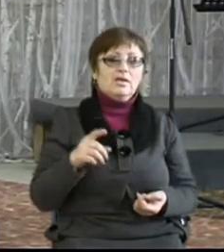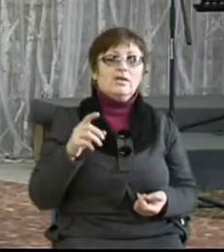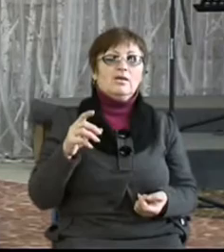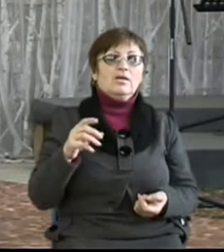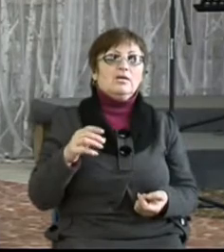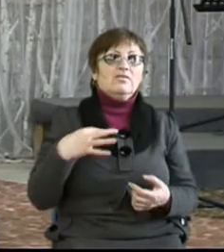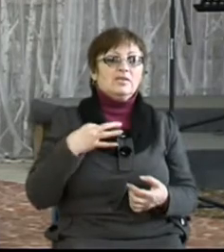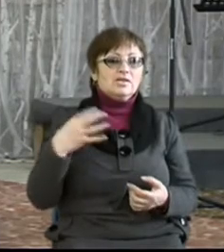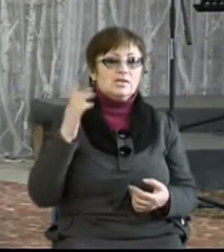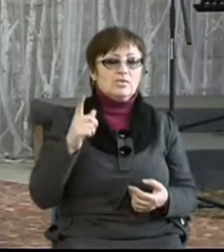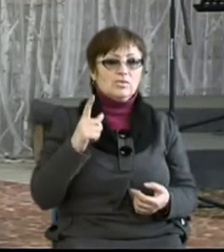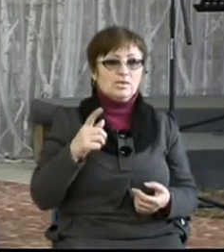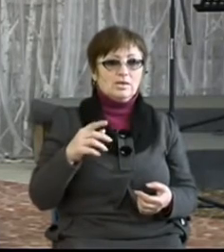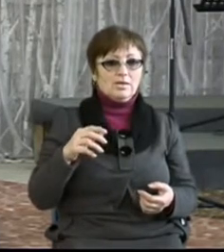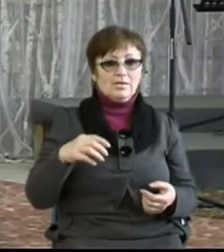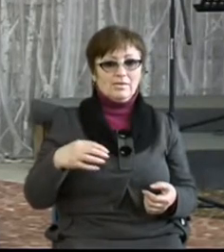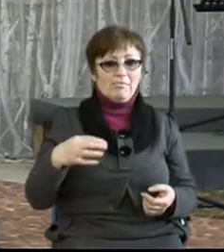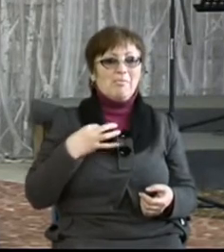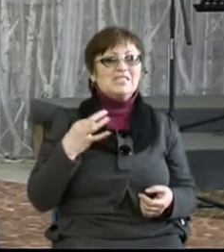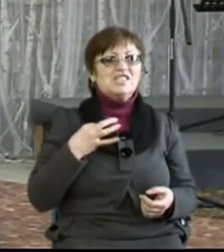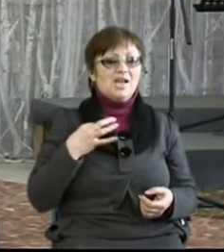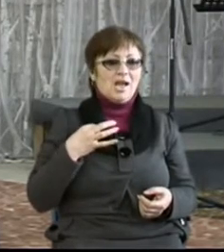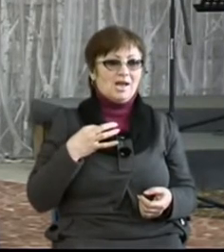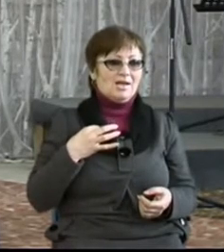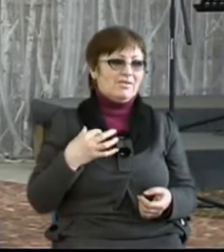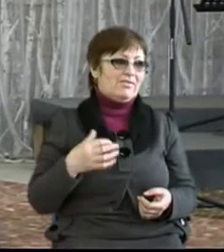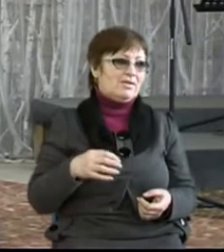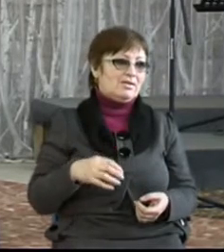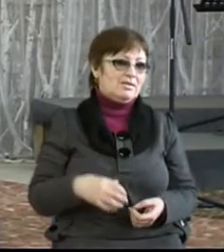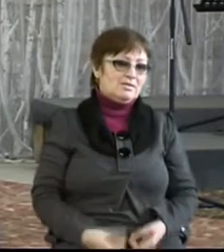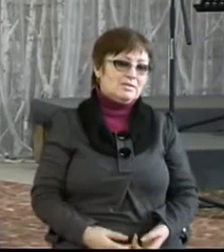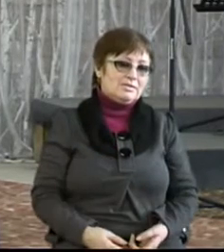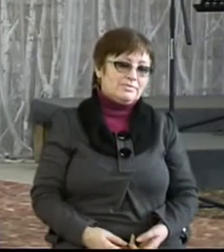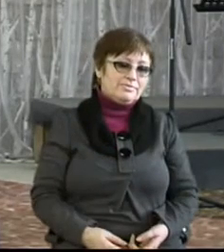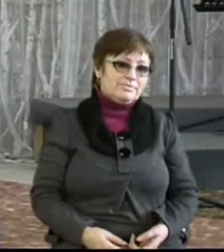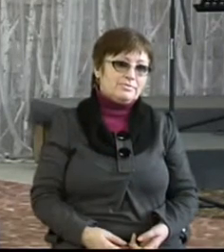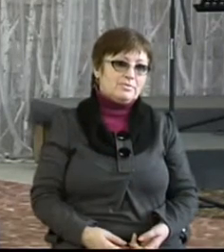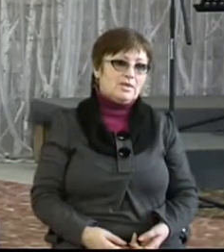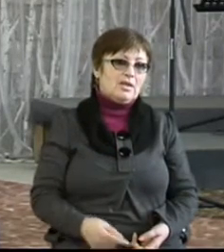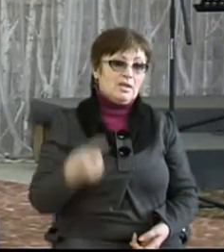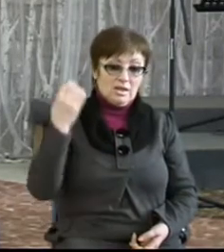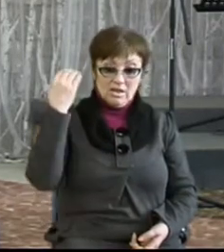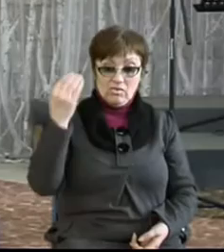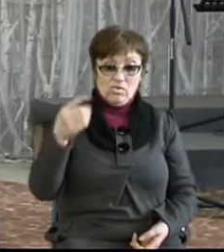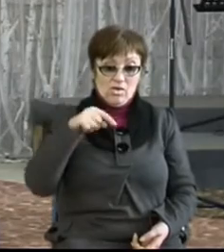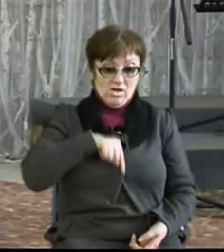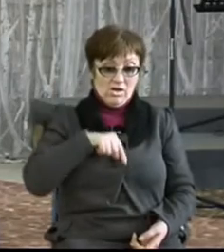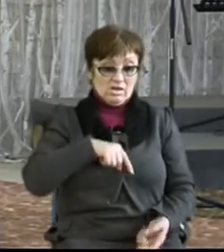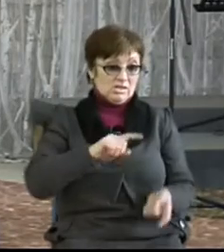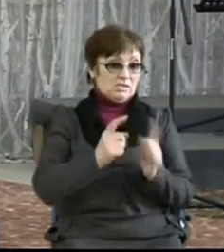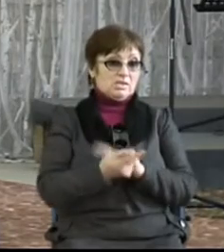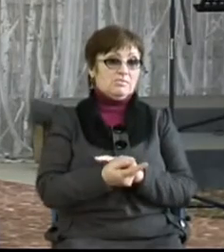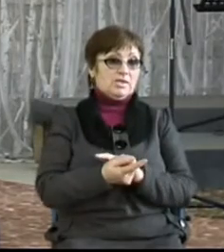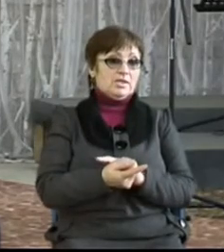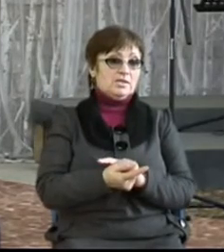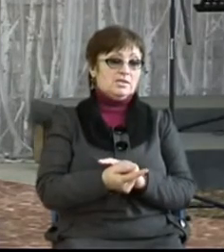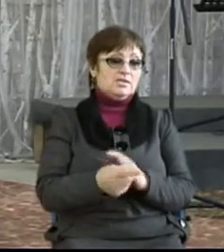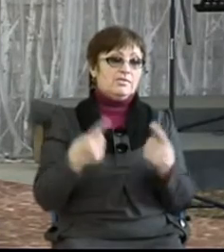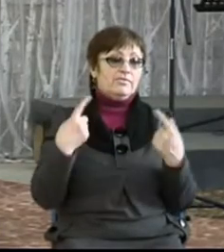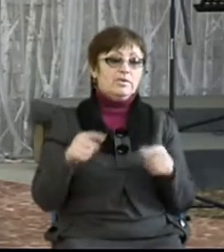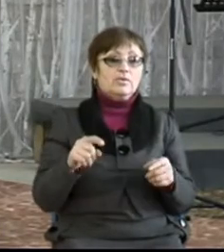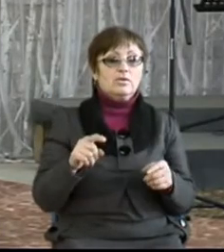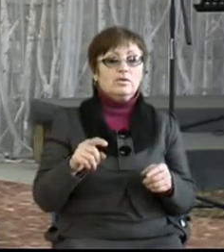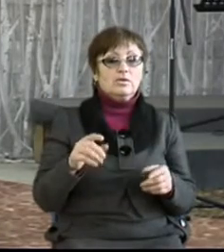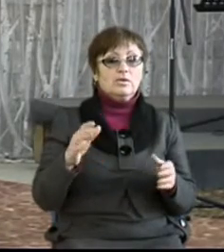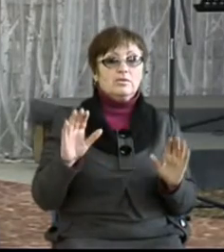которые, скажем так, материального плана. Он начинает доверять их Богу. Его характер изменился в определенный момент. В другой момент,